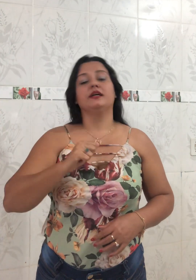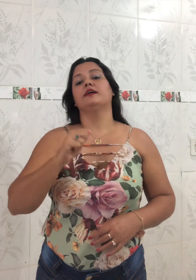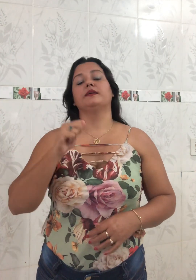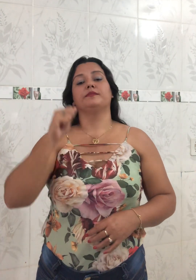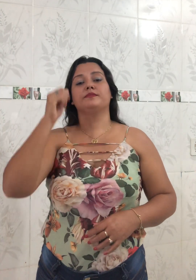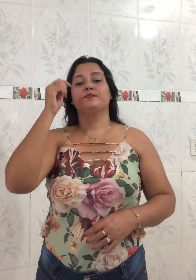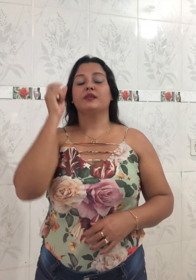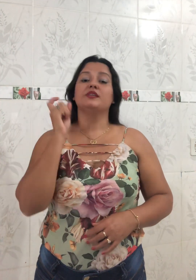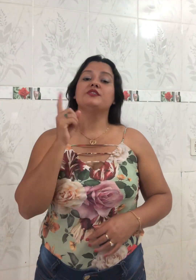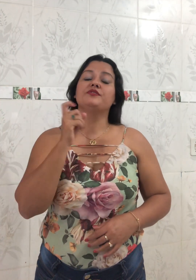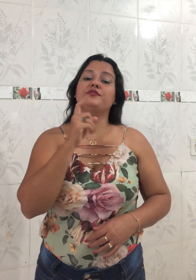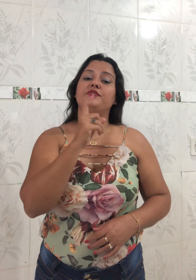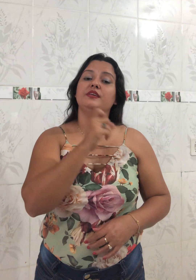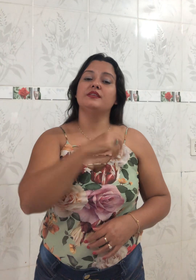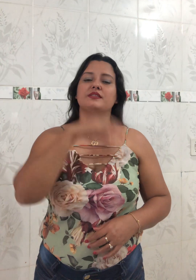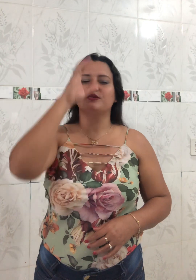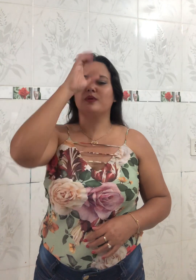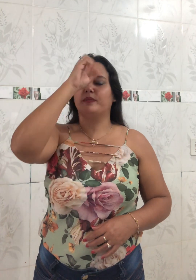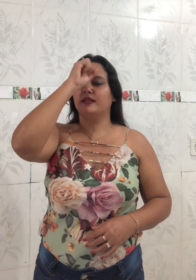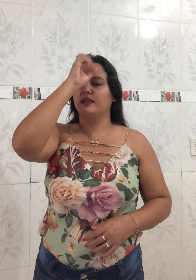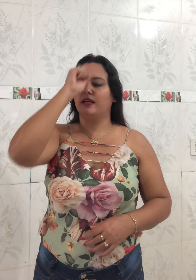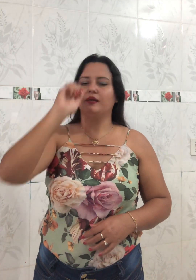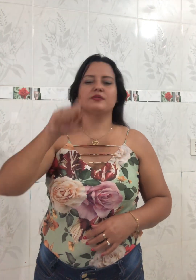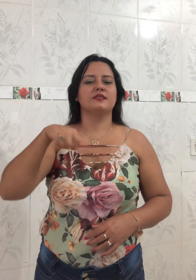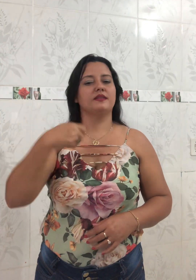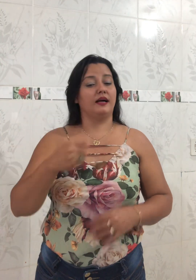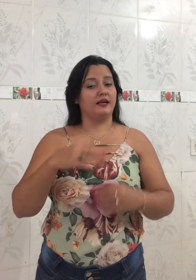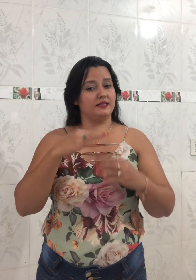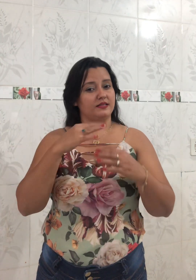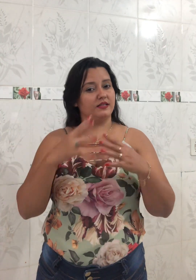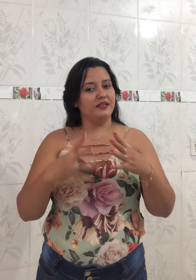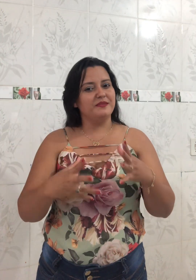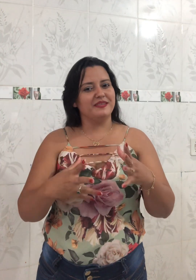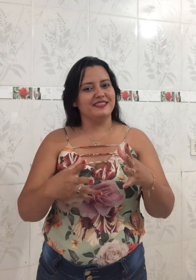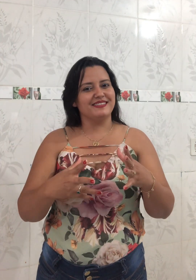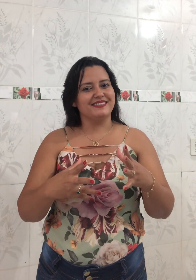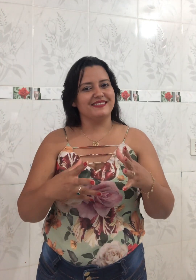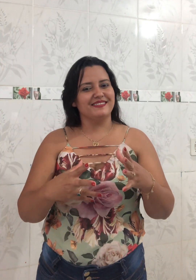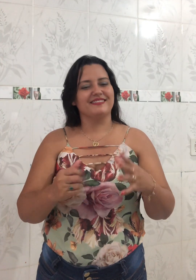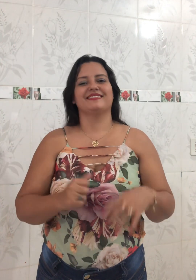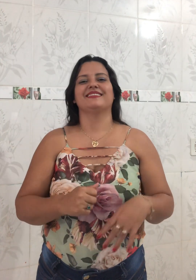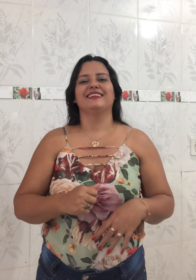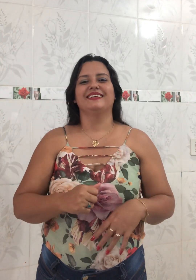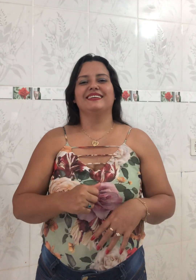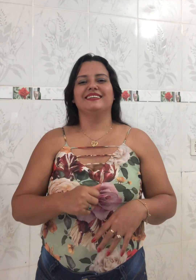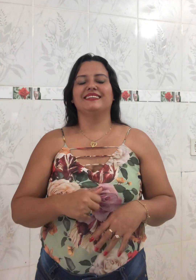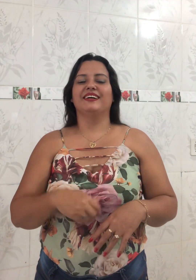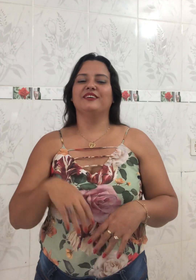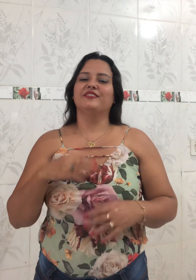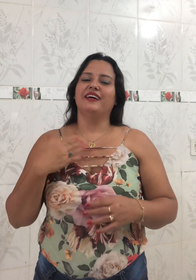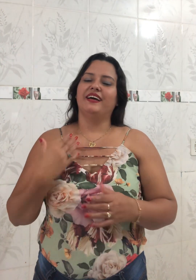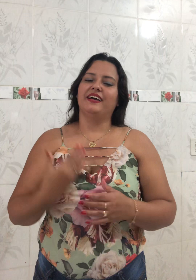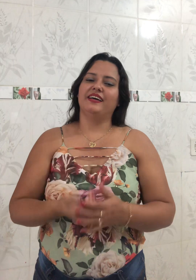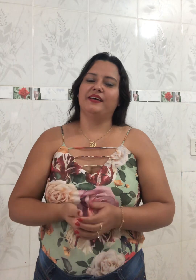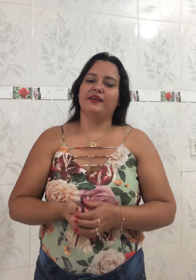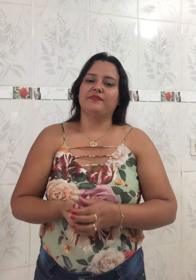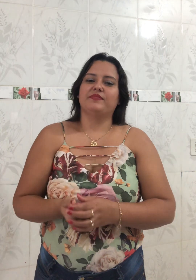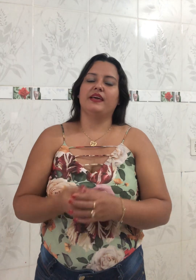acha difícil aprender os sinais de Libras? Então, tem